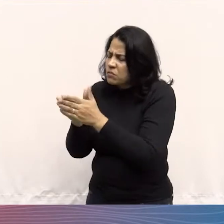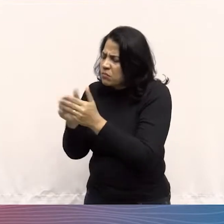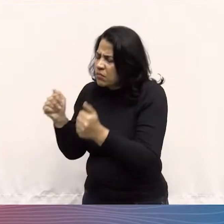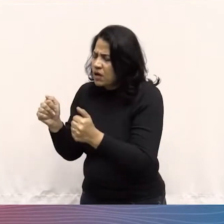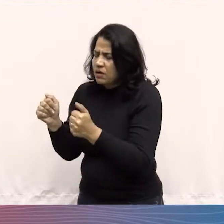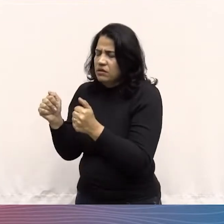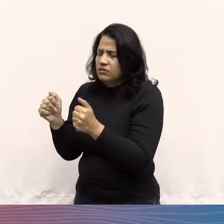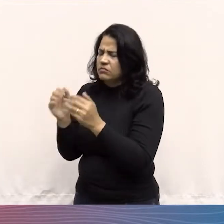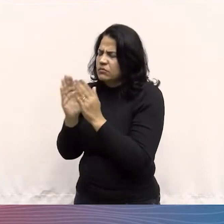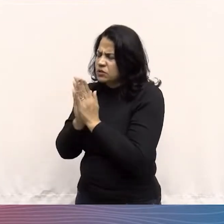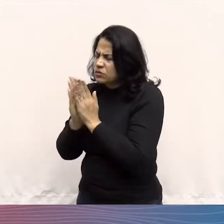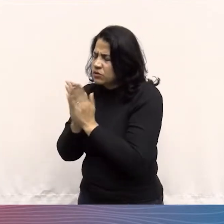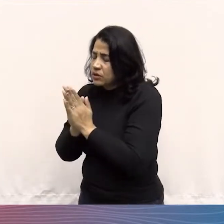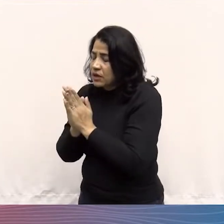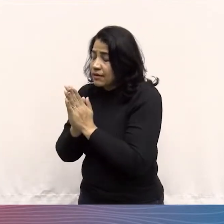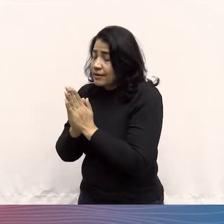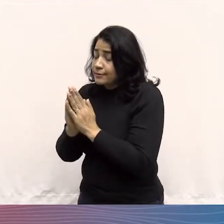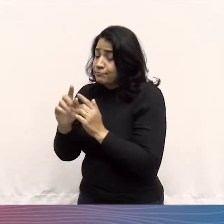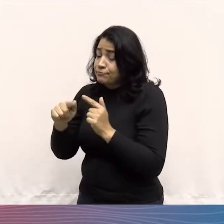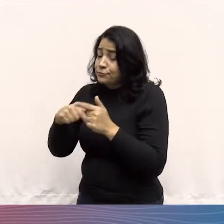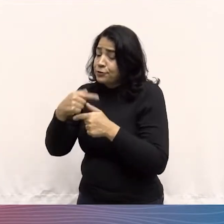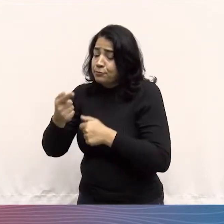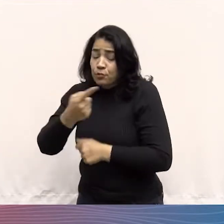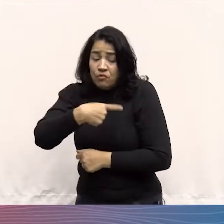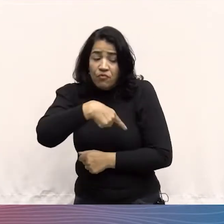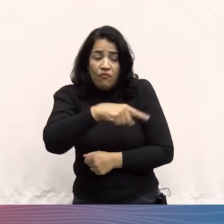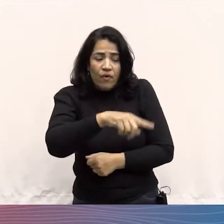é? Isso não vai funcionar nunca.